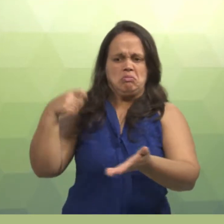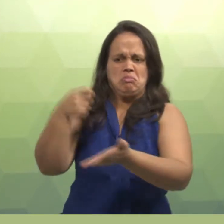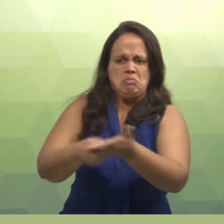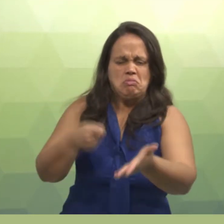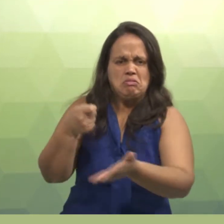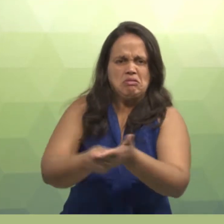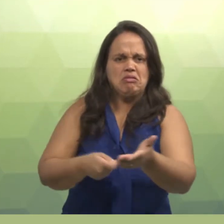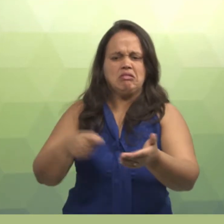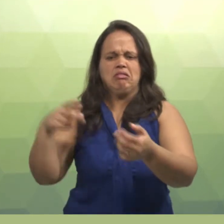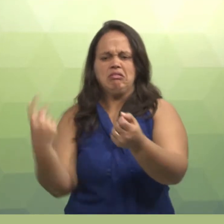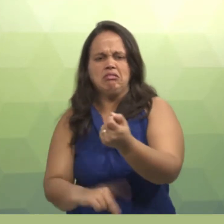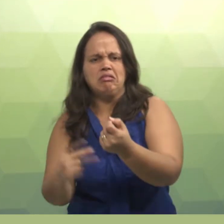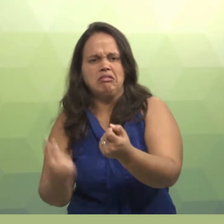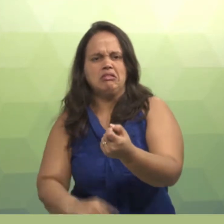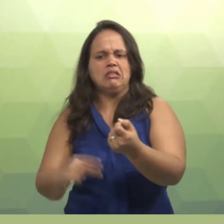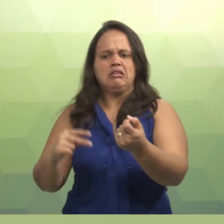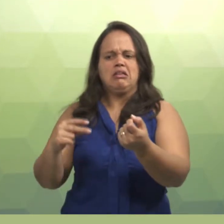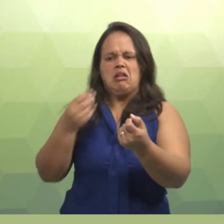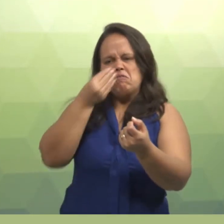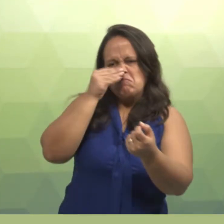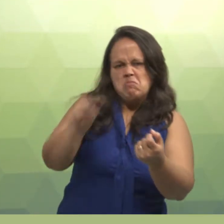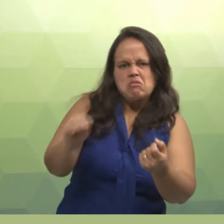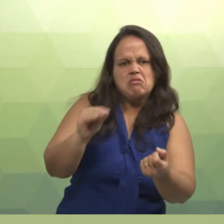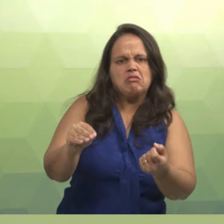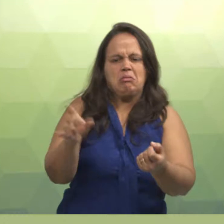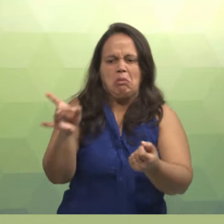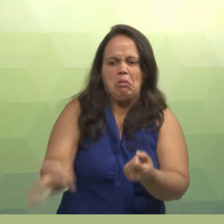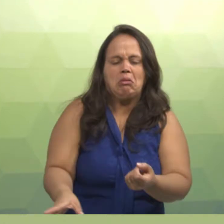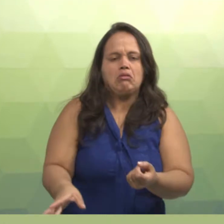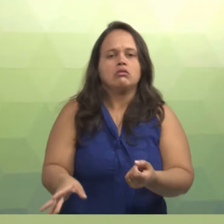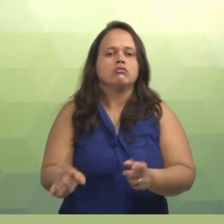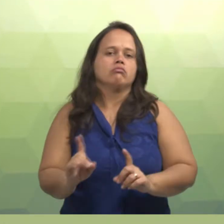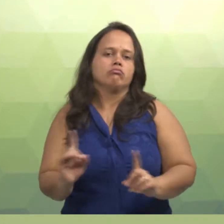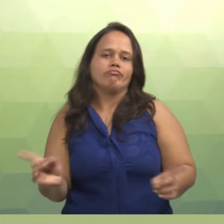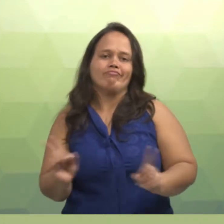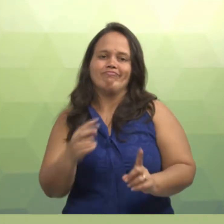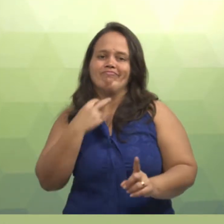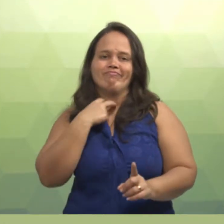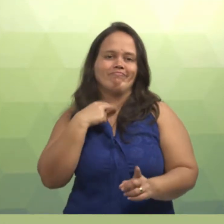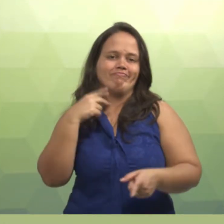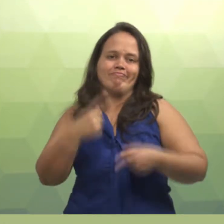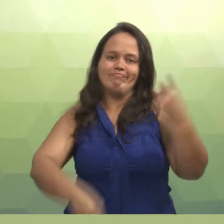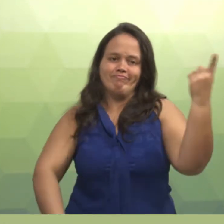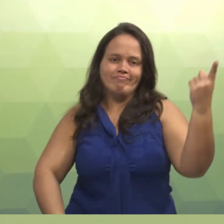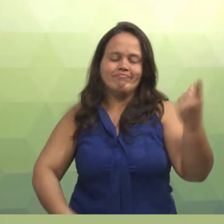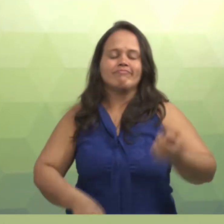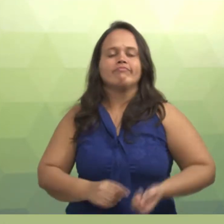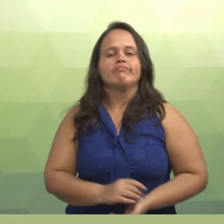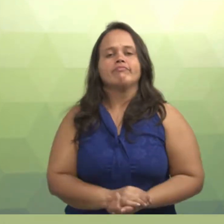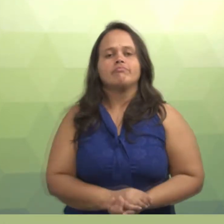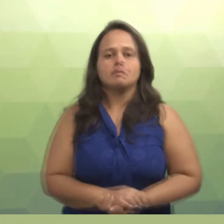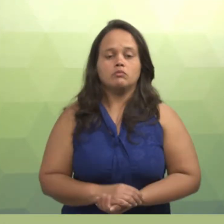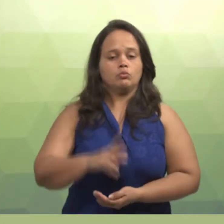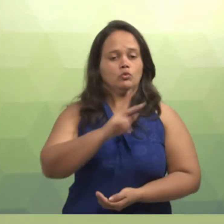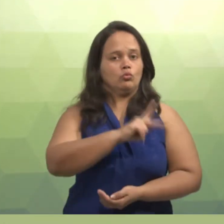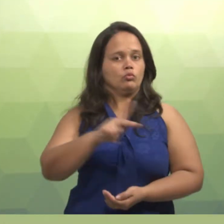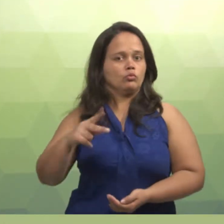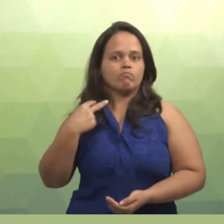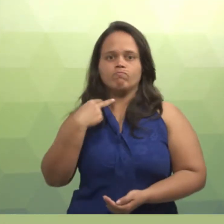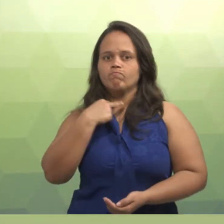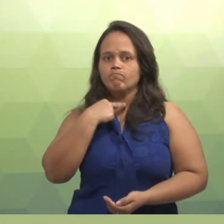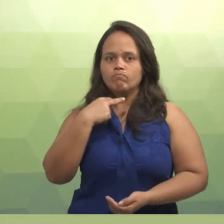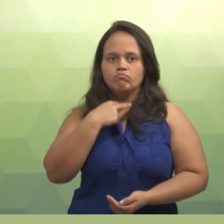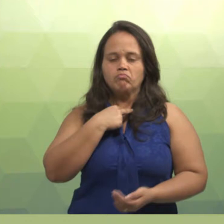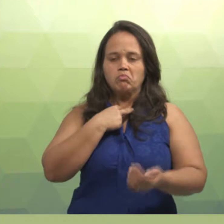razão. Não é permitido aos professores tecer comentários sobre o desempenho do aluno ou nível